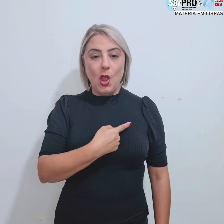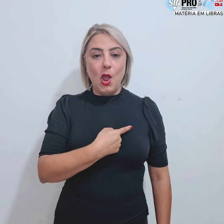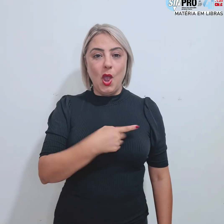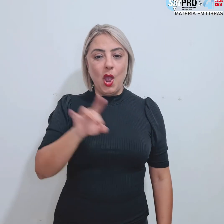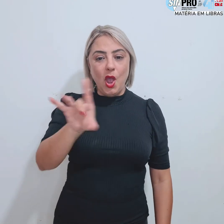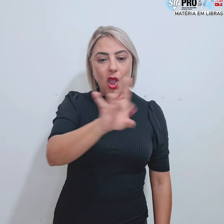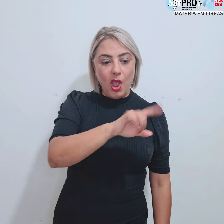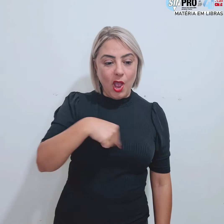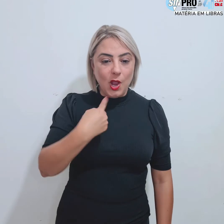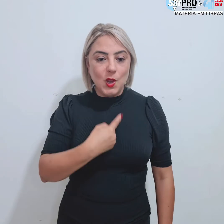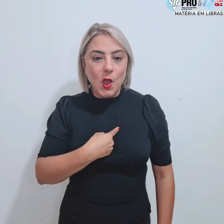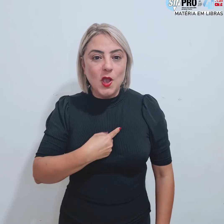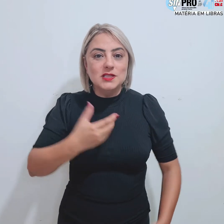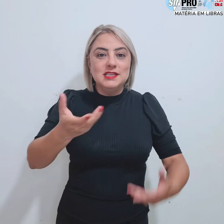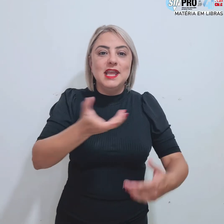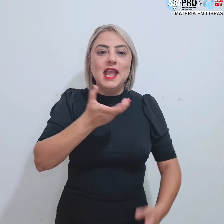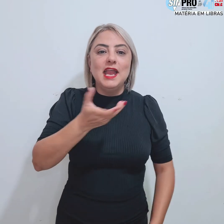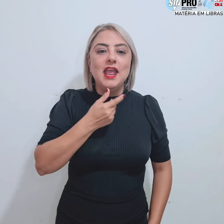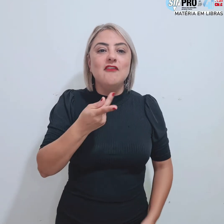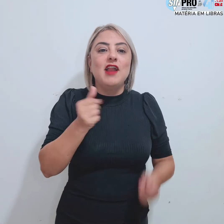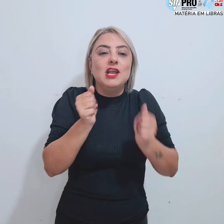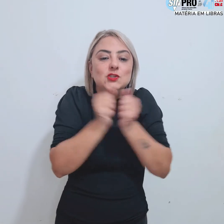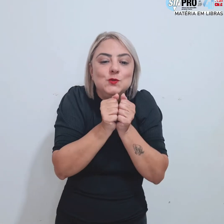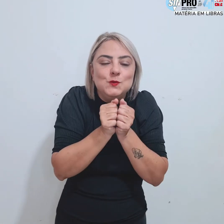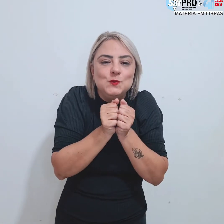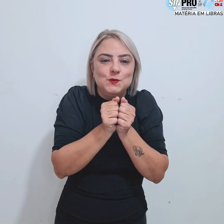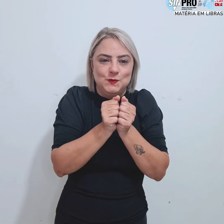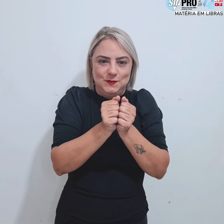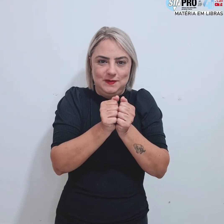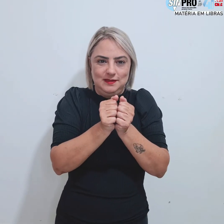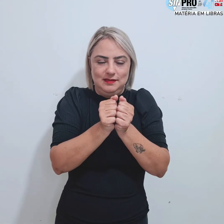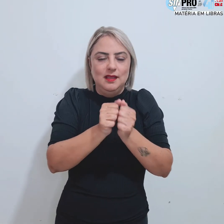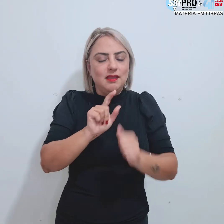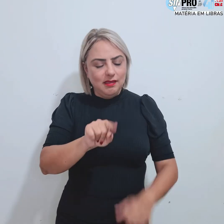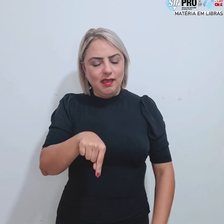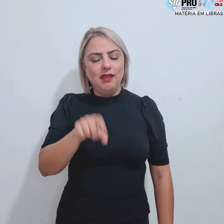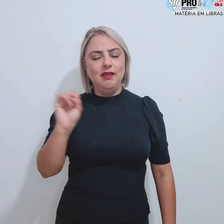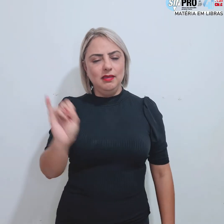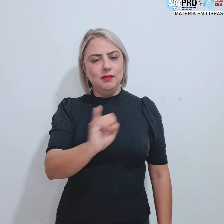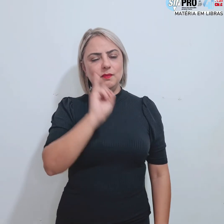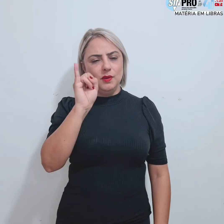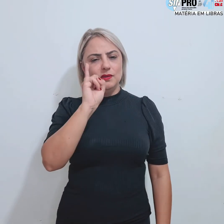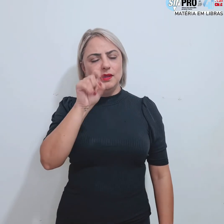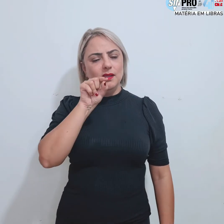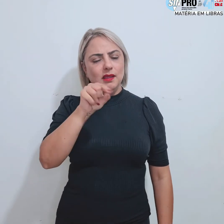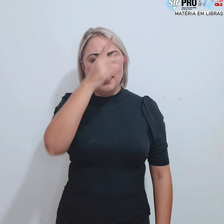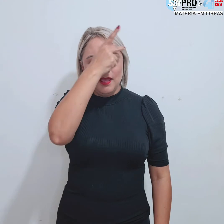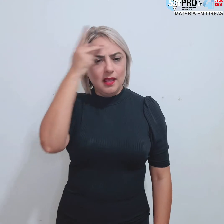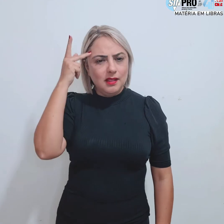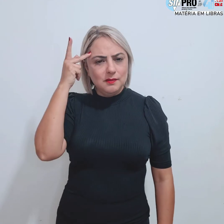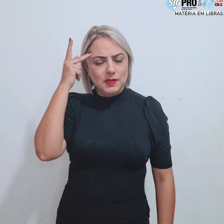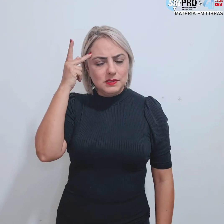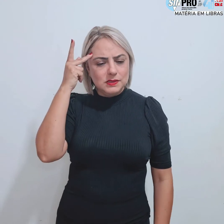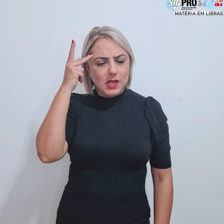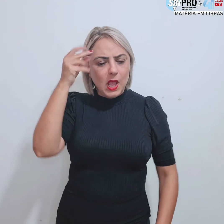gente está querendo falar com. E é importante que essas pessoas